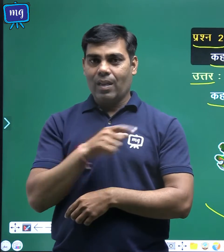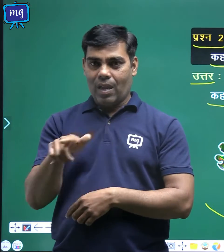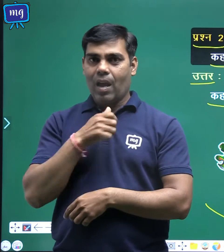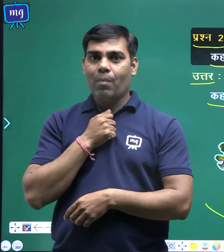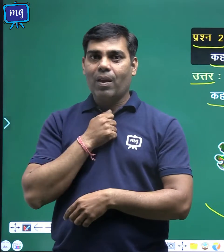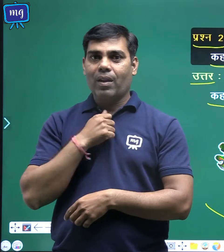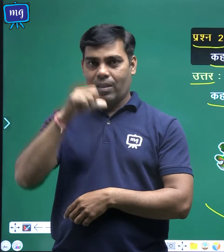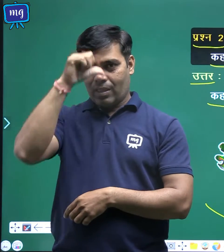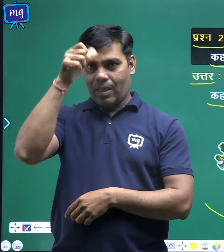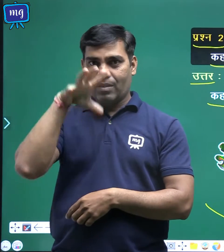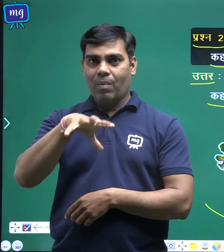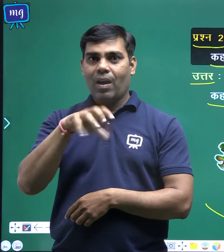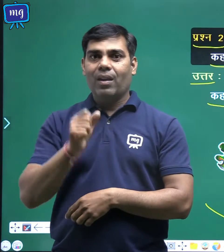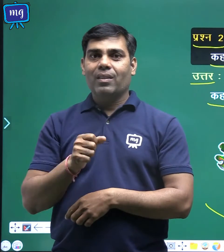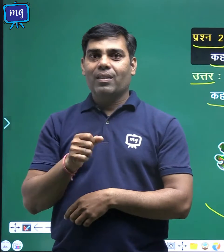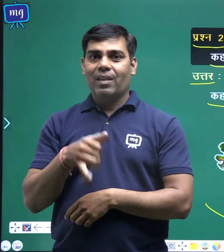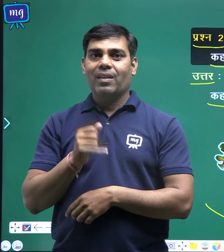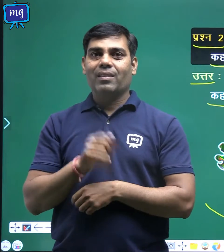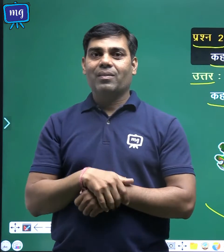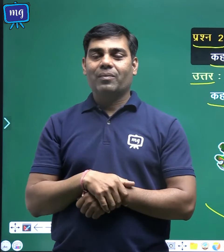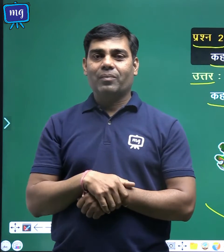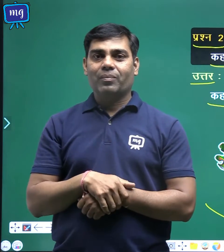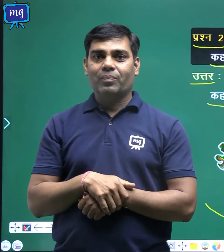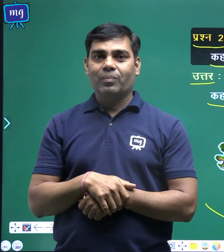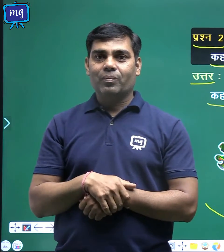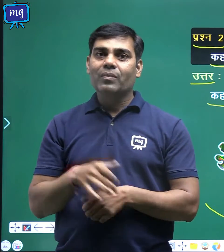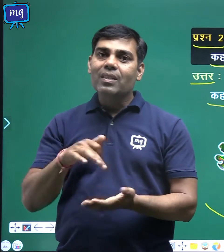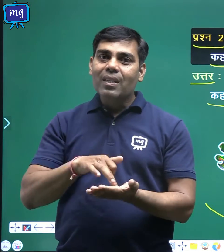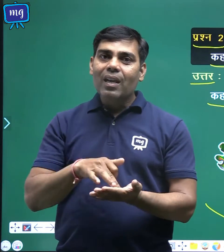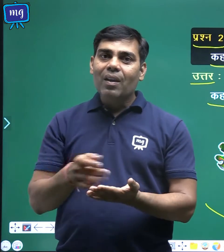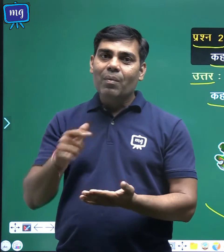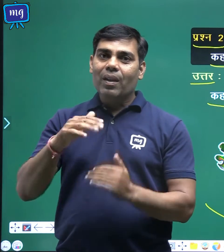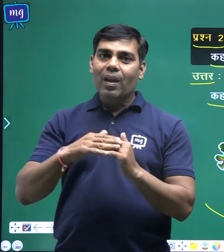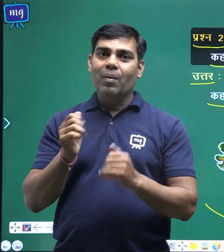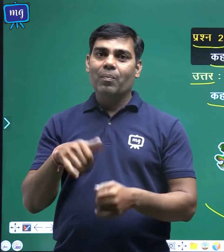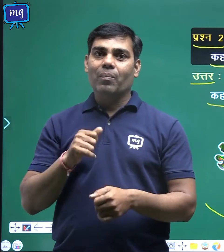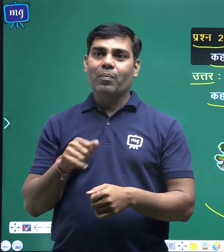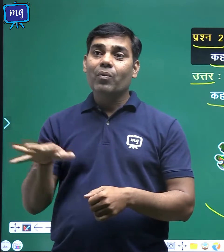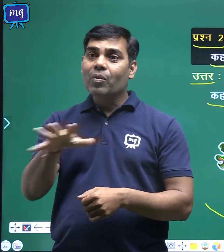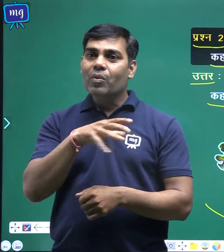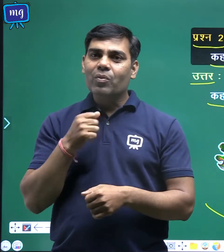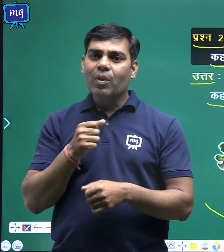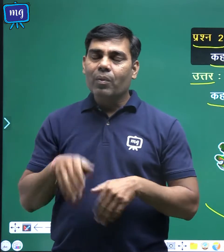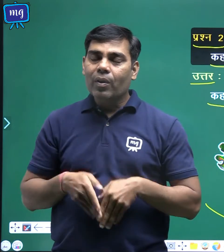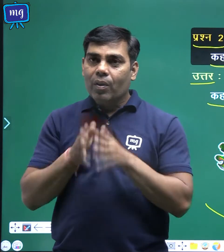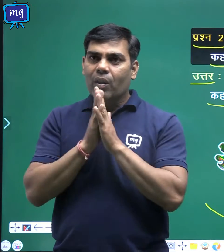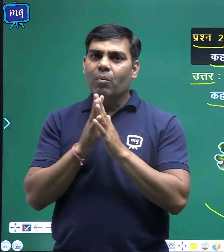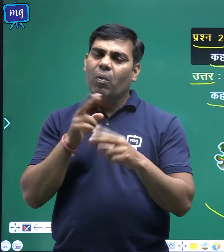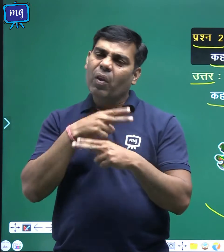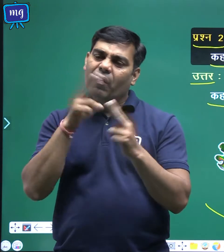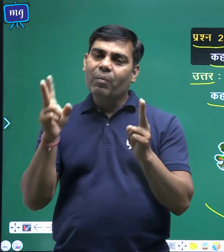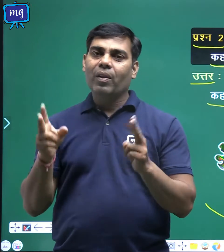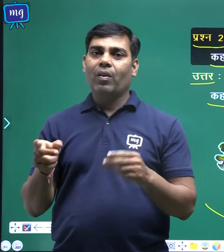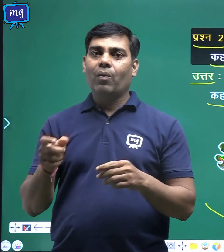हमारा देश भारत है, जहाँ पर हम सभी धर्मों के लोग